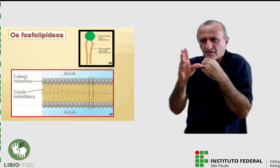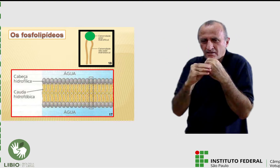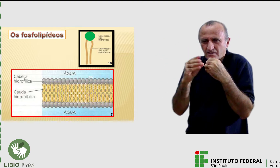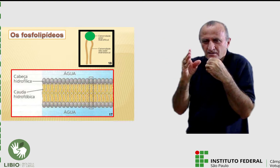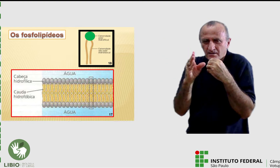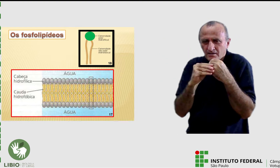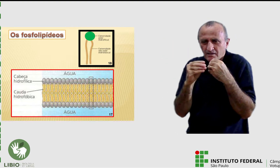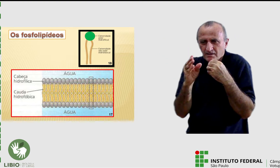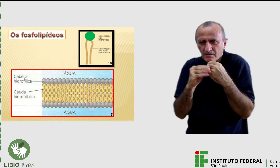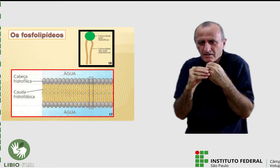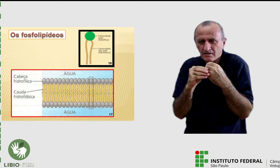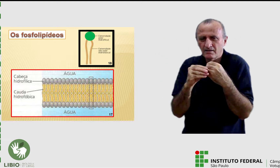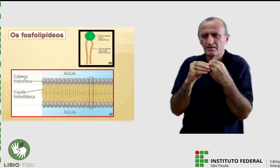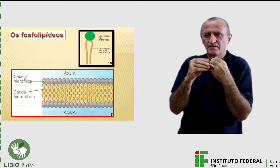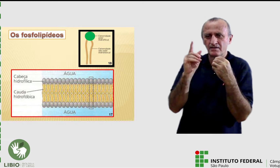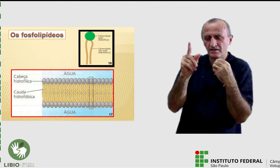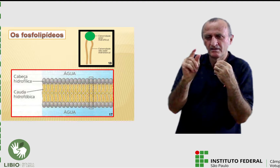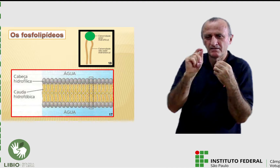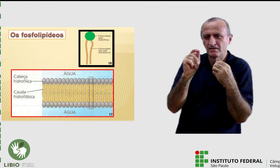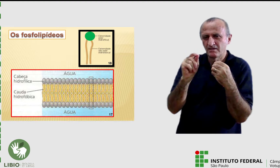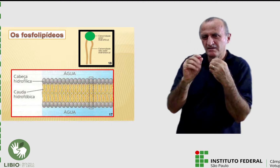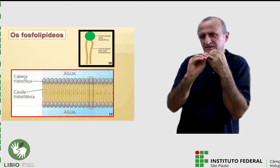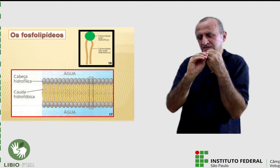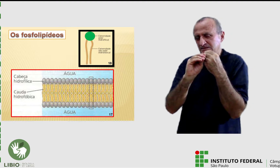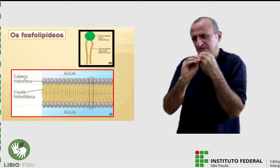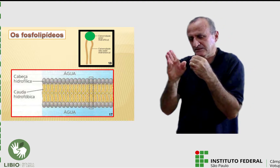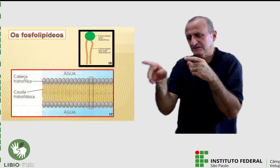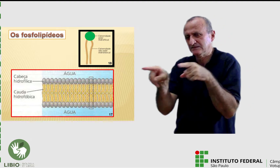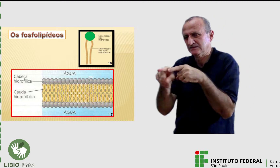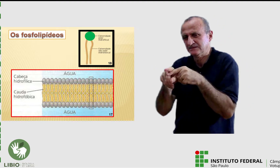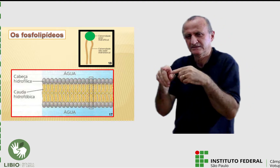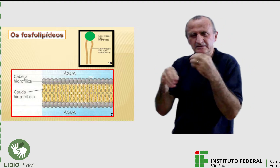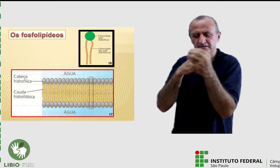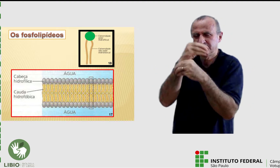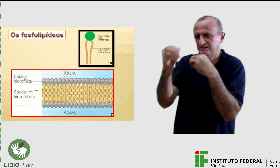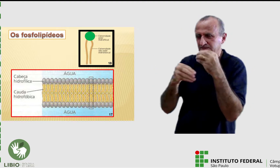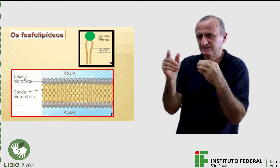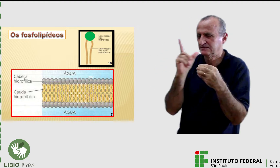uma camada que não se mistura com a água.